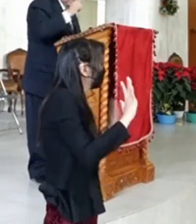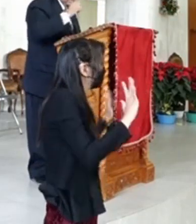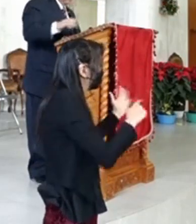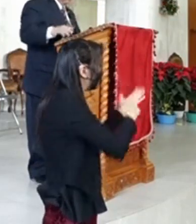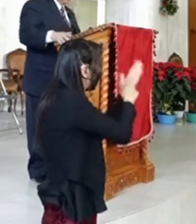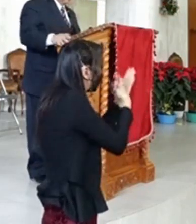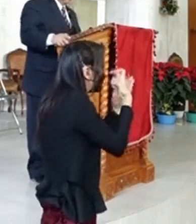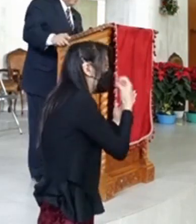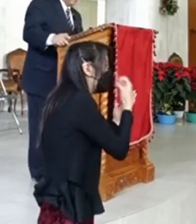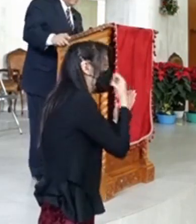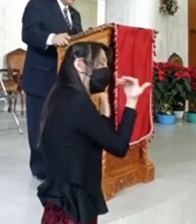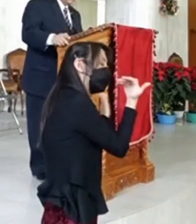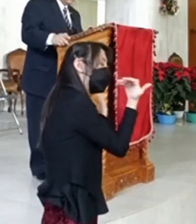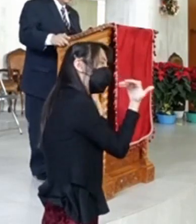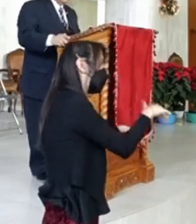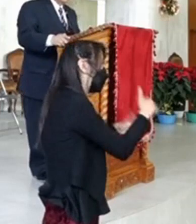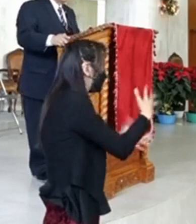alabanza.